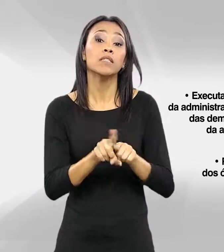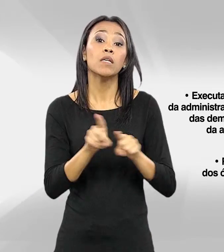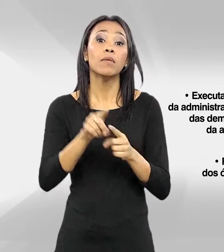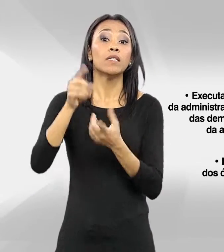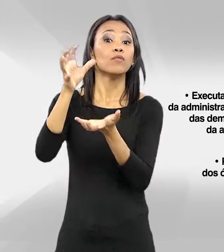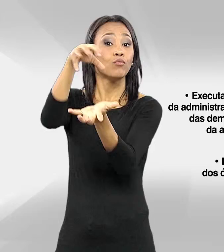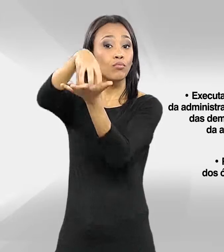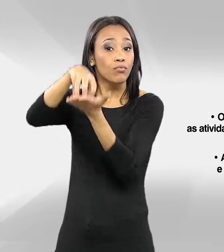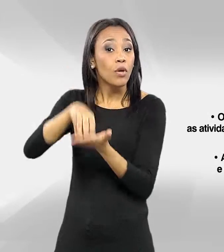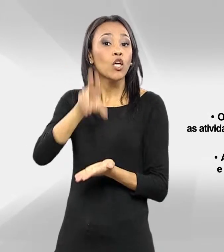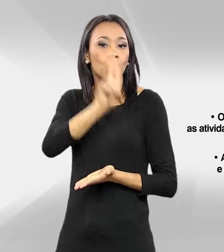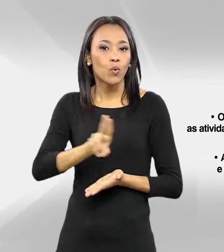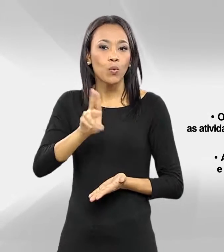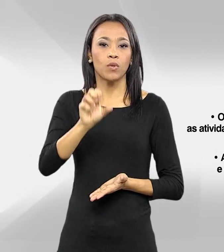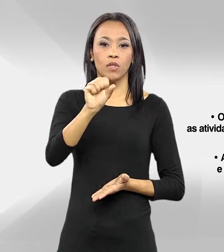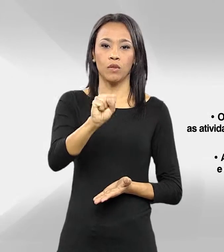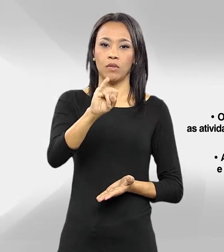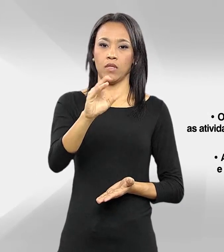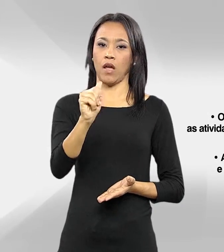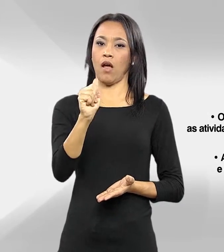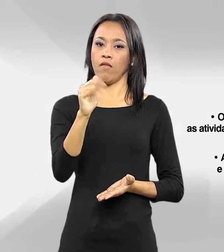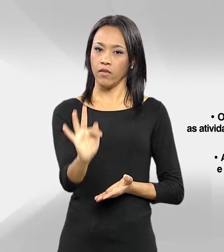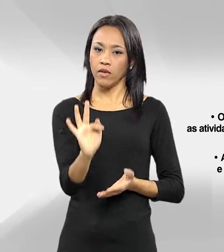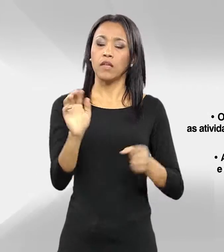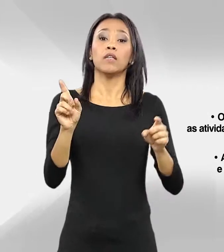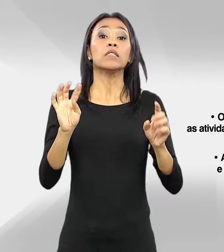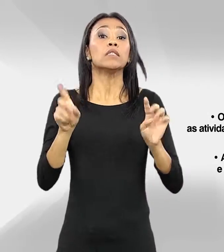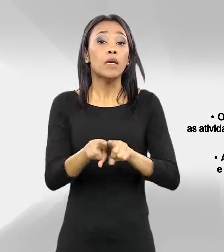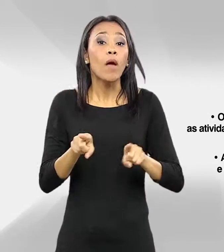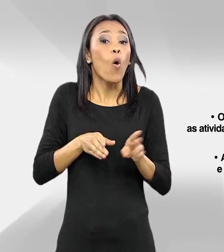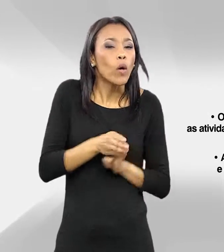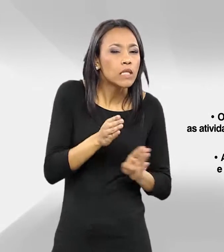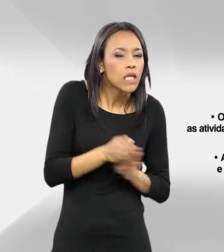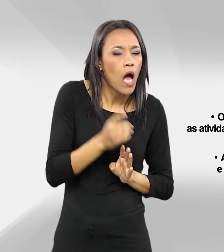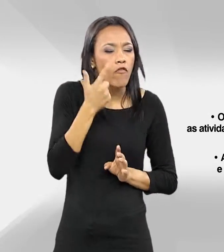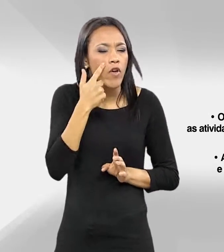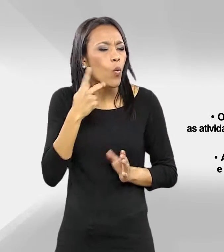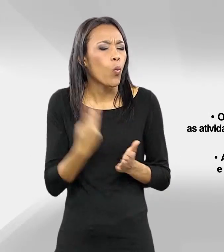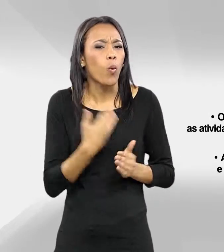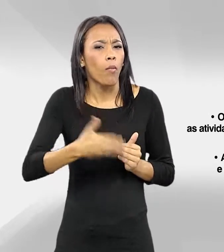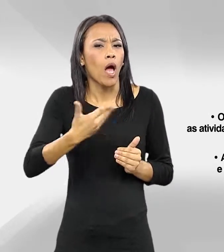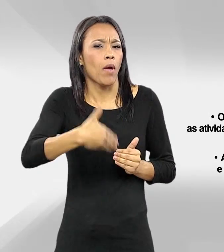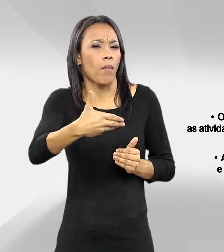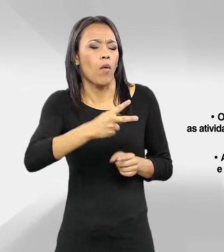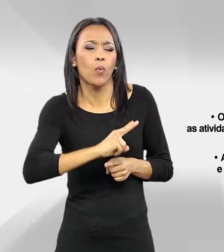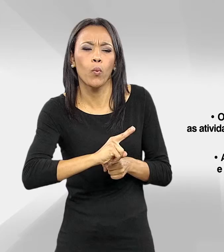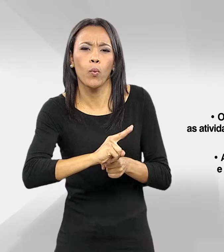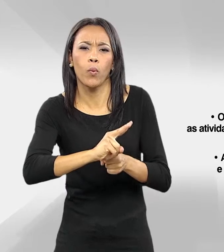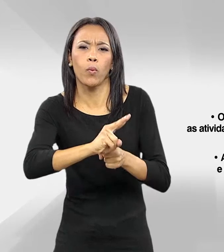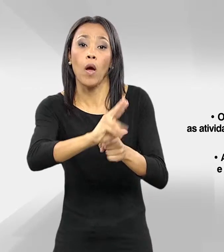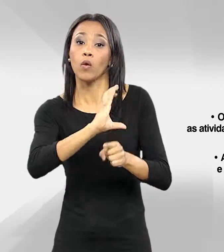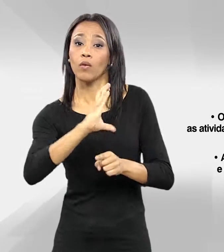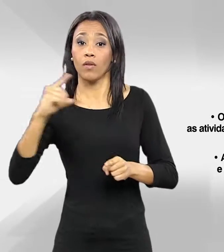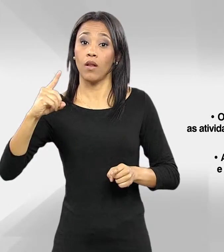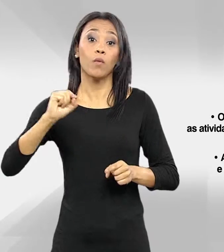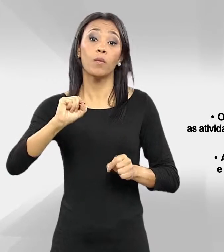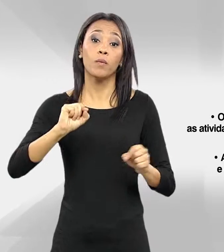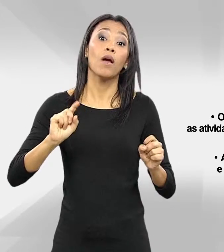integral orientar acompanhar e coordenar as atividades relacionadas à operacionalidade da contabilidade